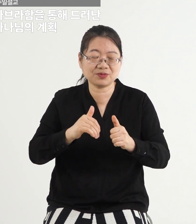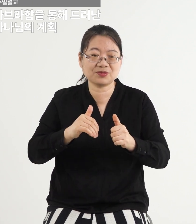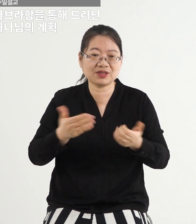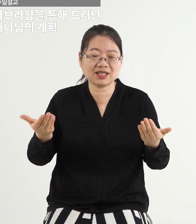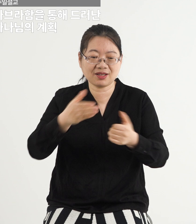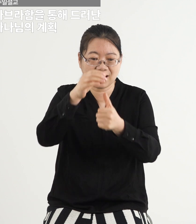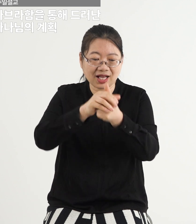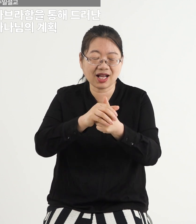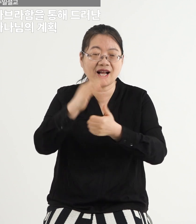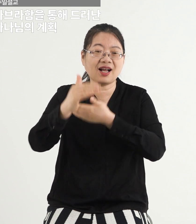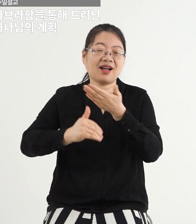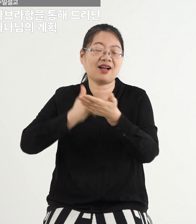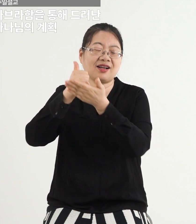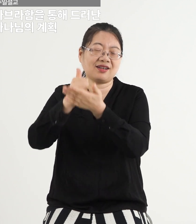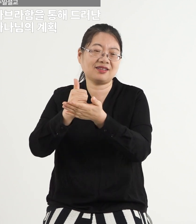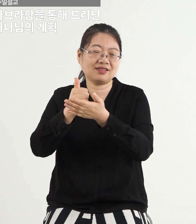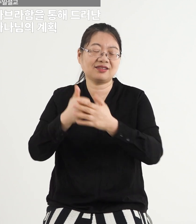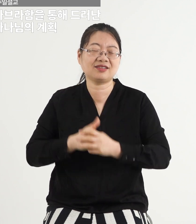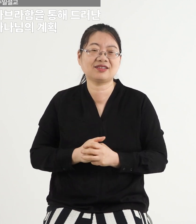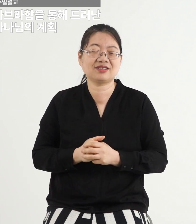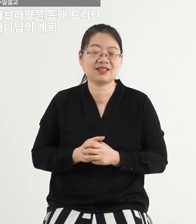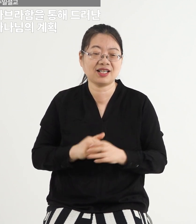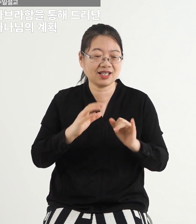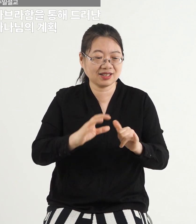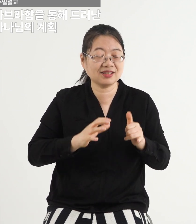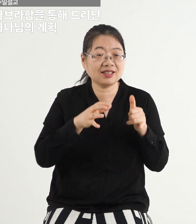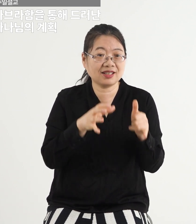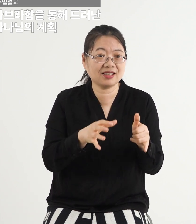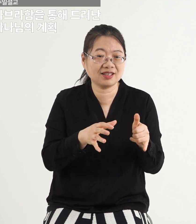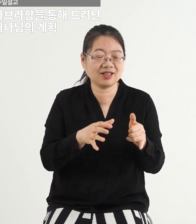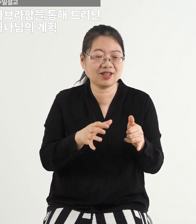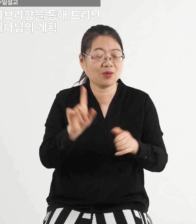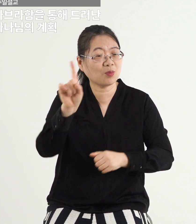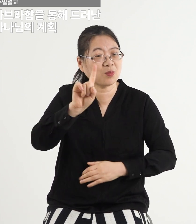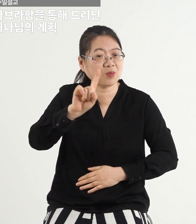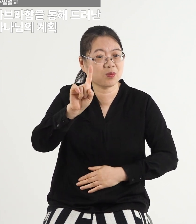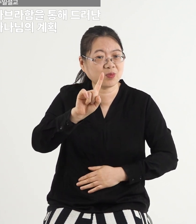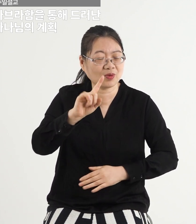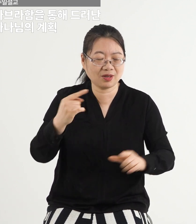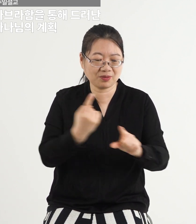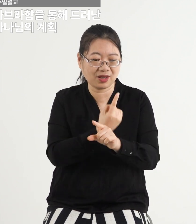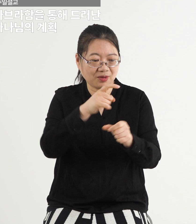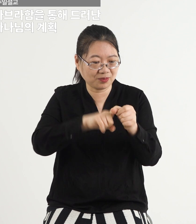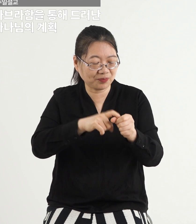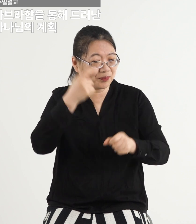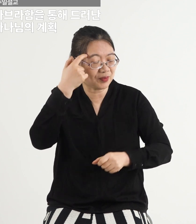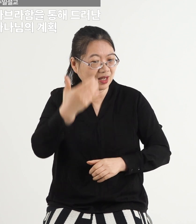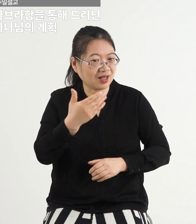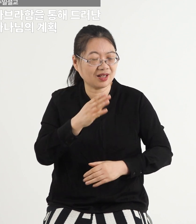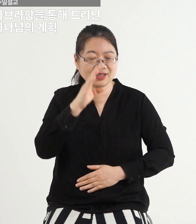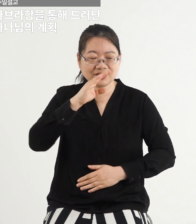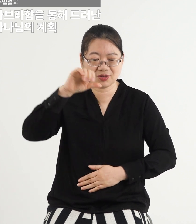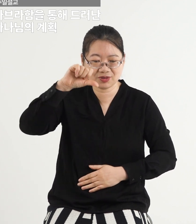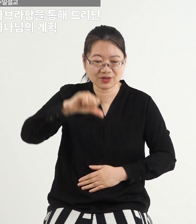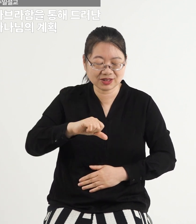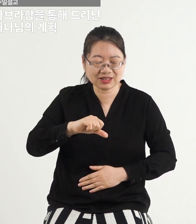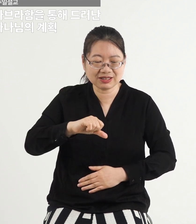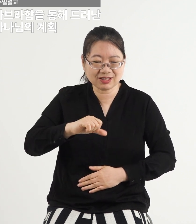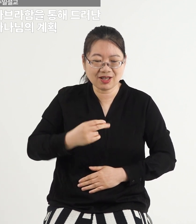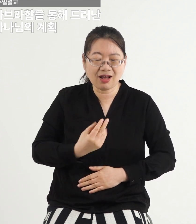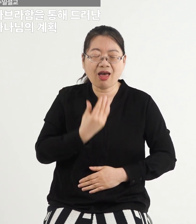소명하시는 것도 하나님이 이 세상에 뭘 바꾸기 위해서 저주를,